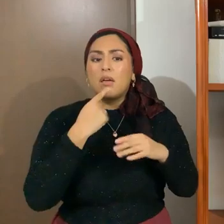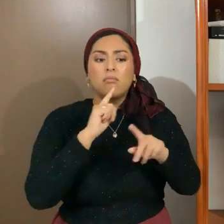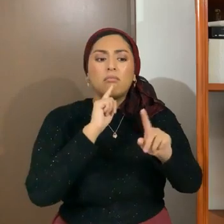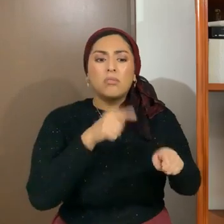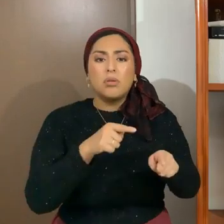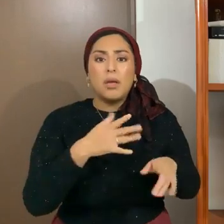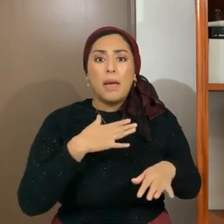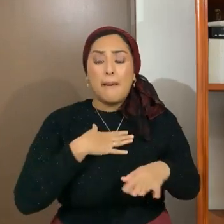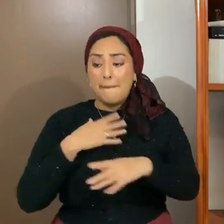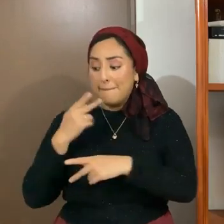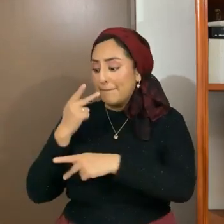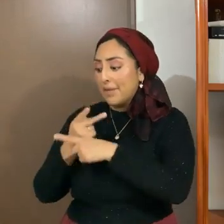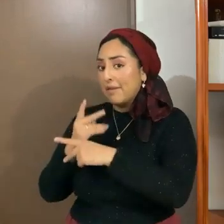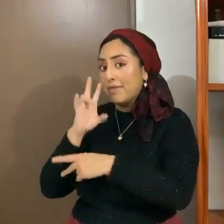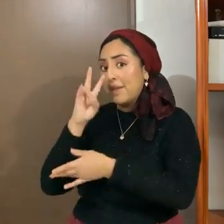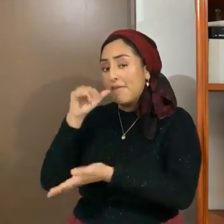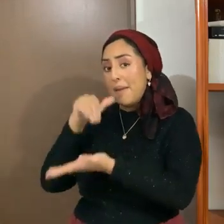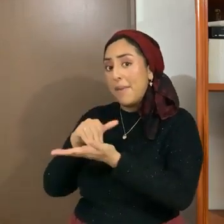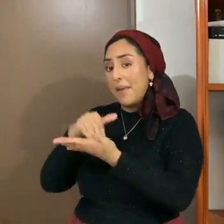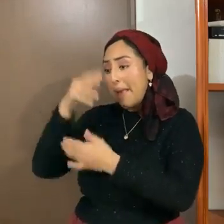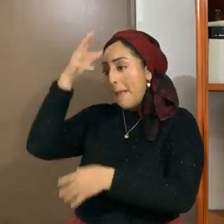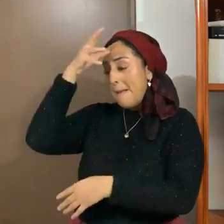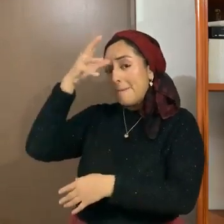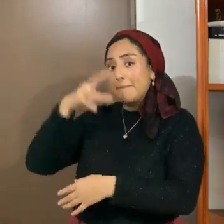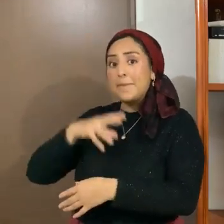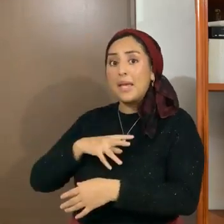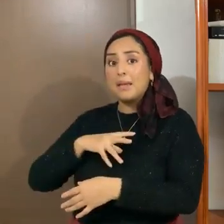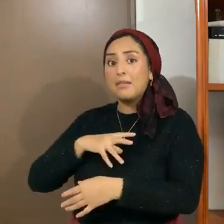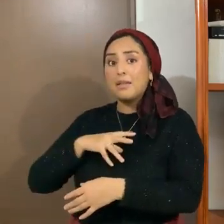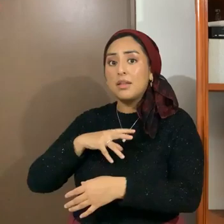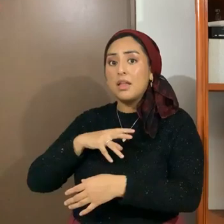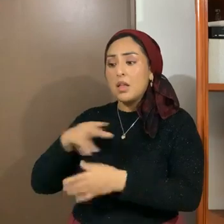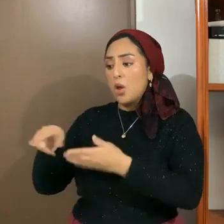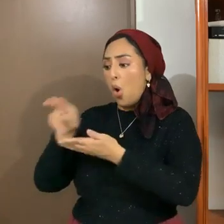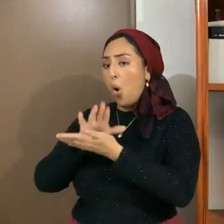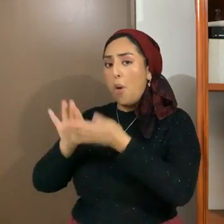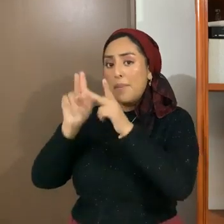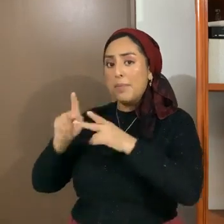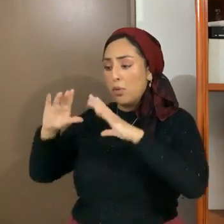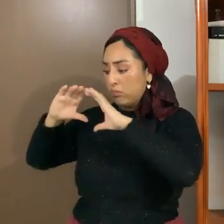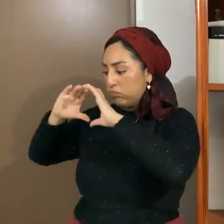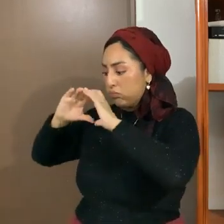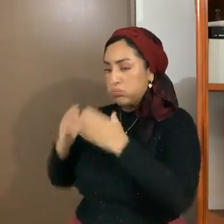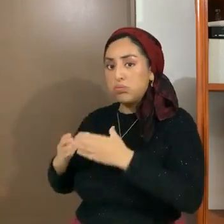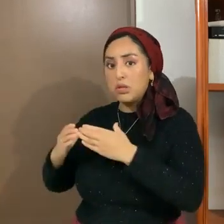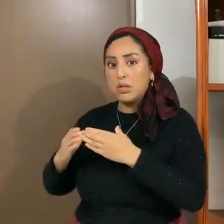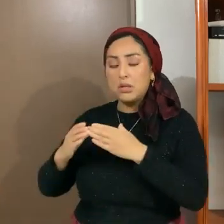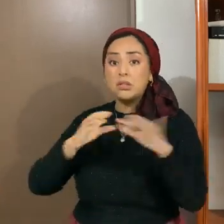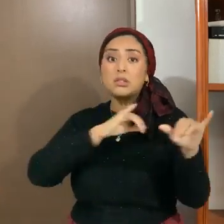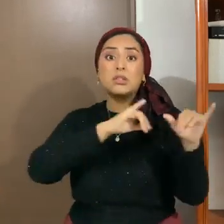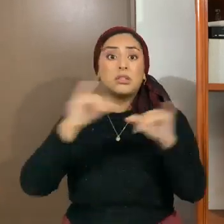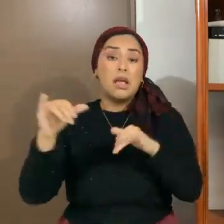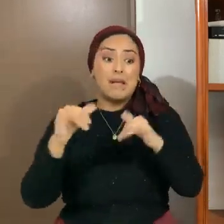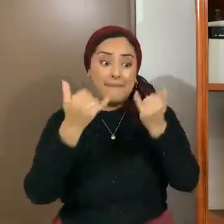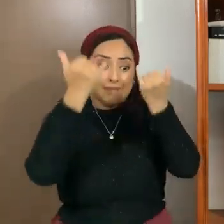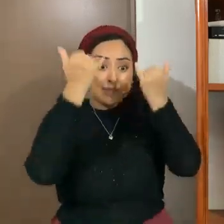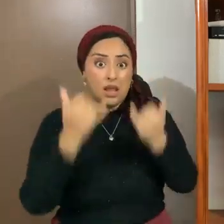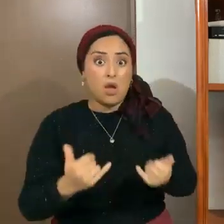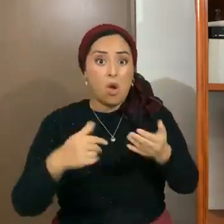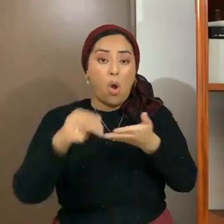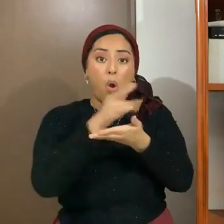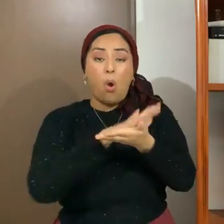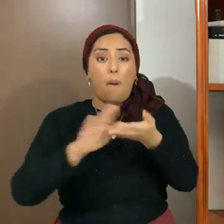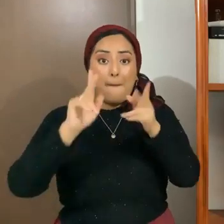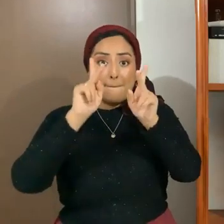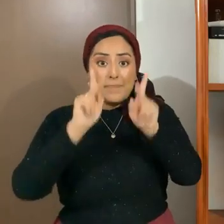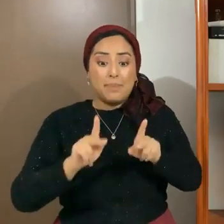he reservado 7,000 hombres que no han doblado la rodilla delante de Baal. Así también, aún en este tiempo, ha quedado un remanente escogido